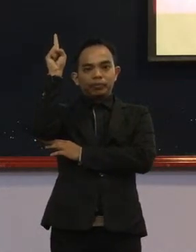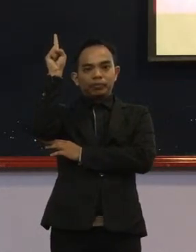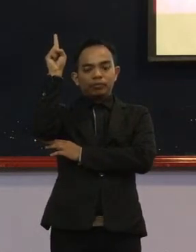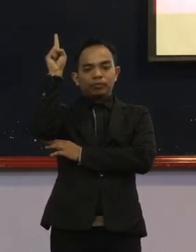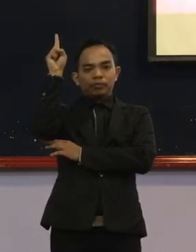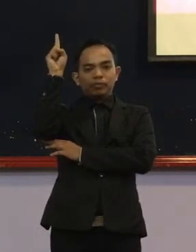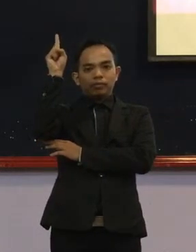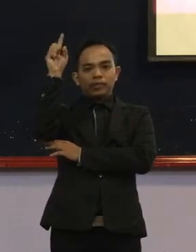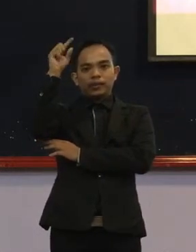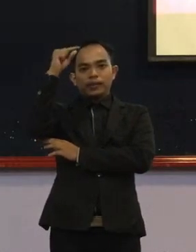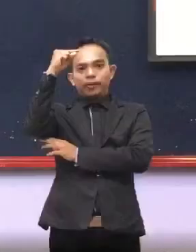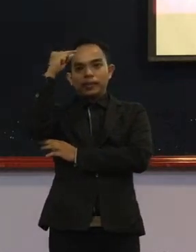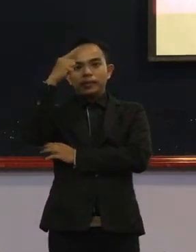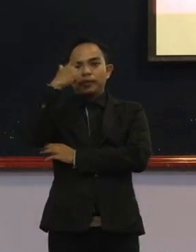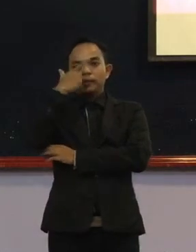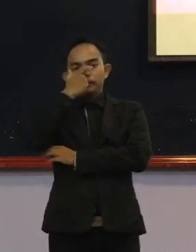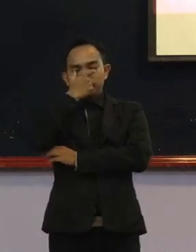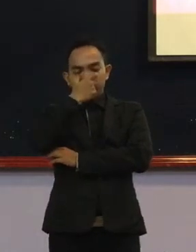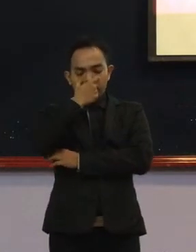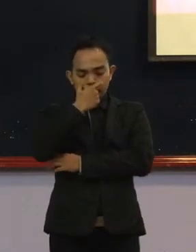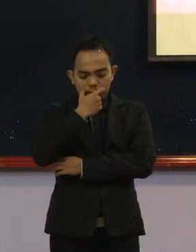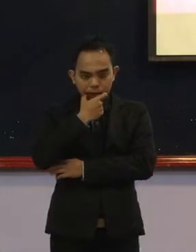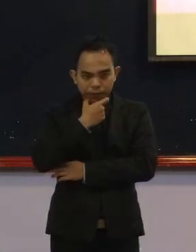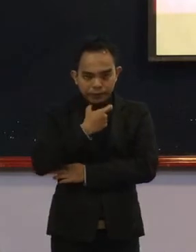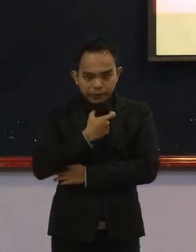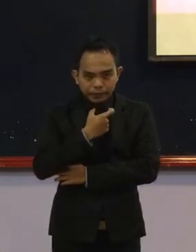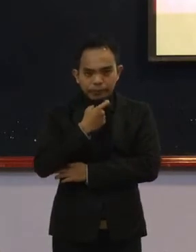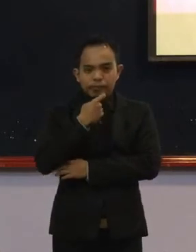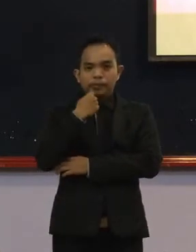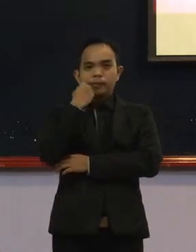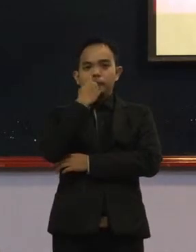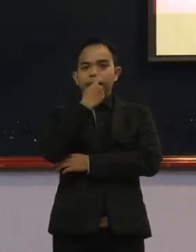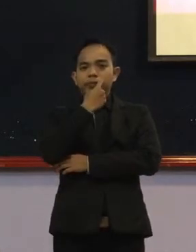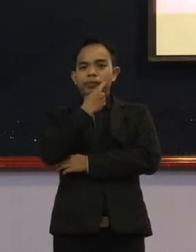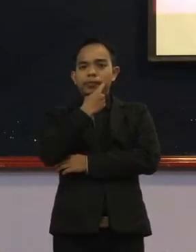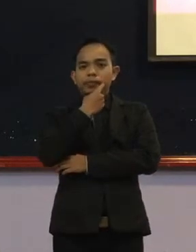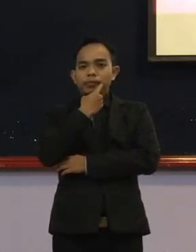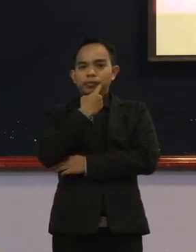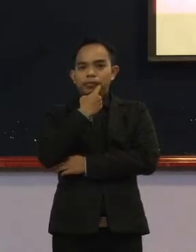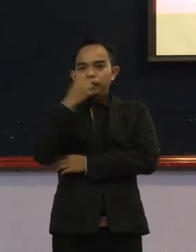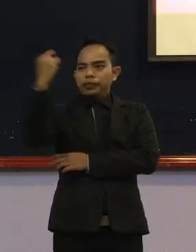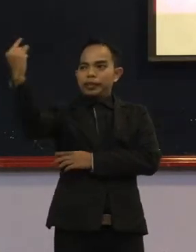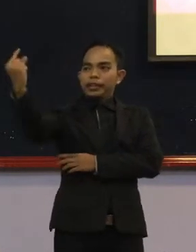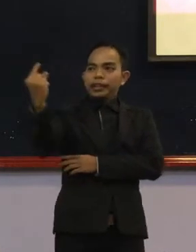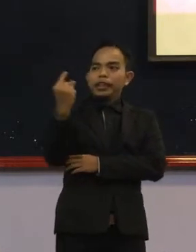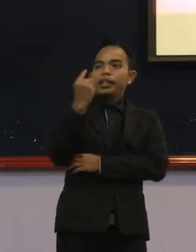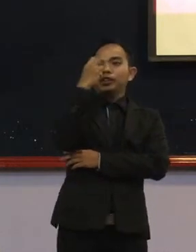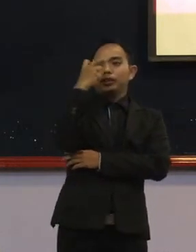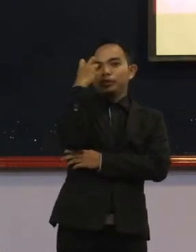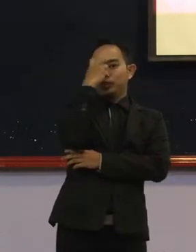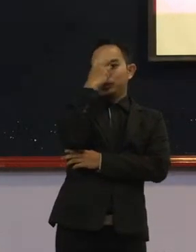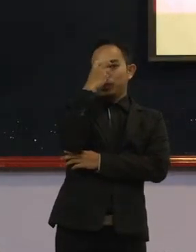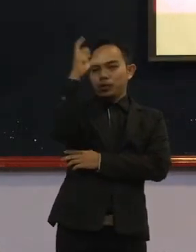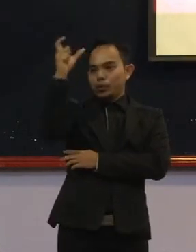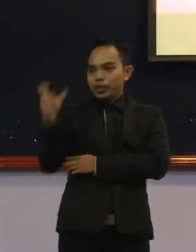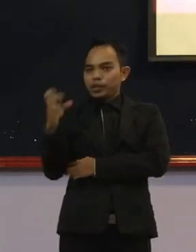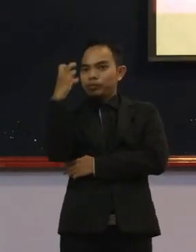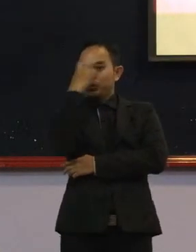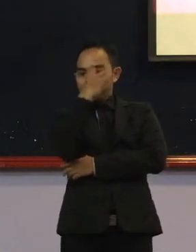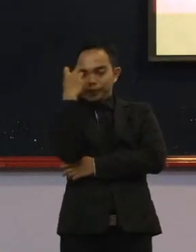الرحيم. عبس وتولى أن جاءه